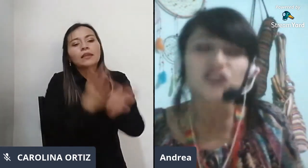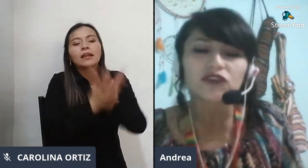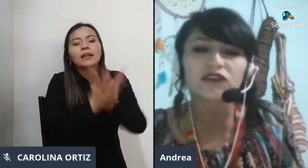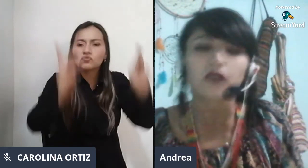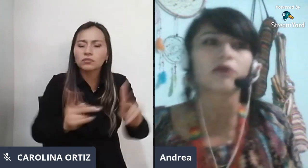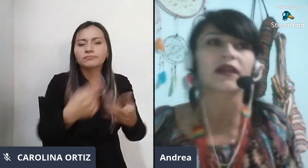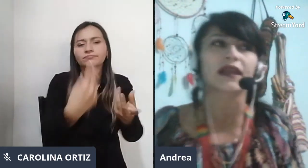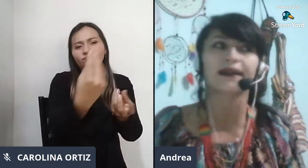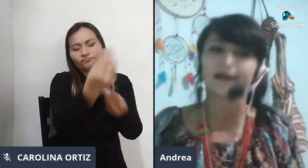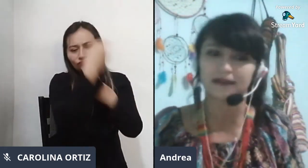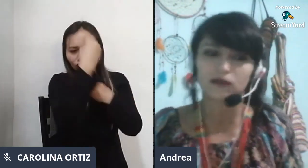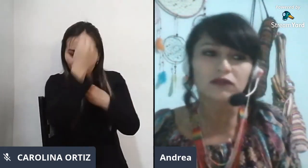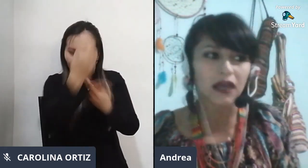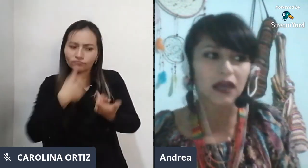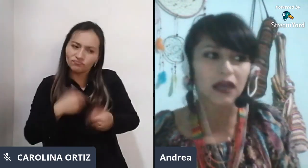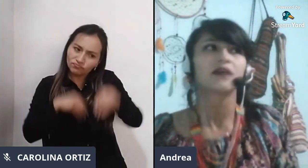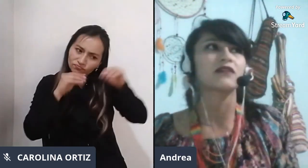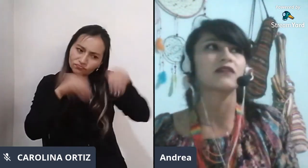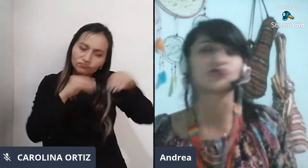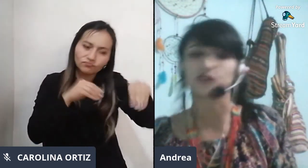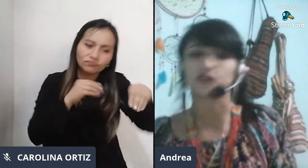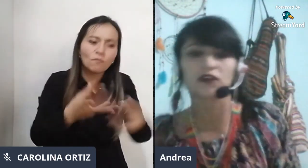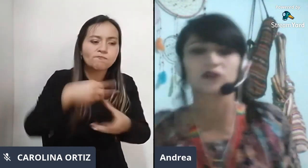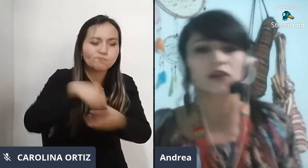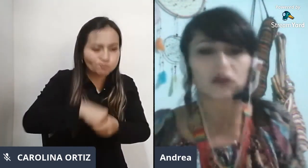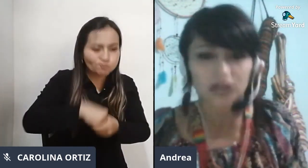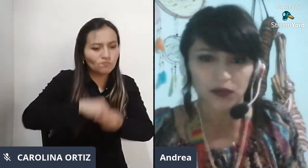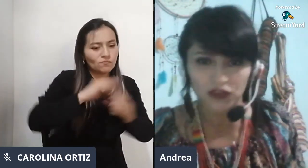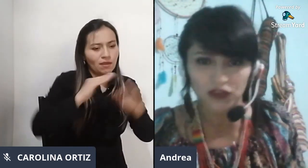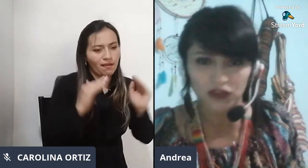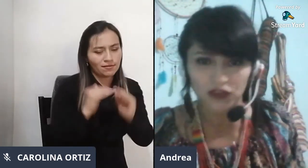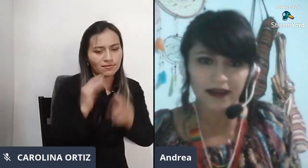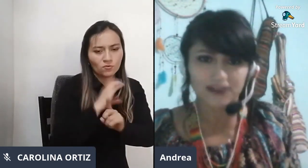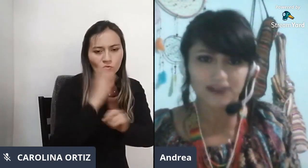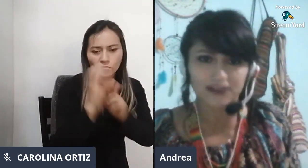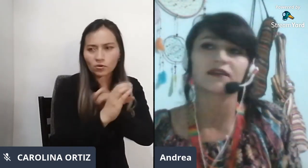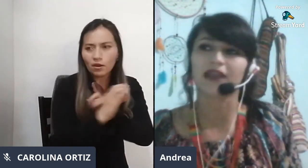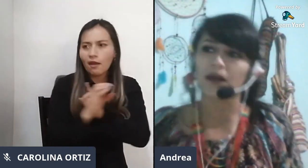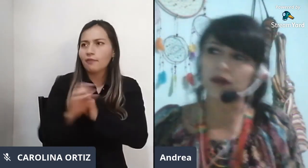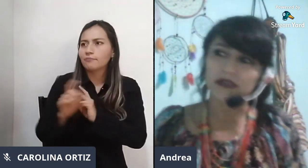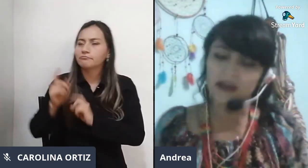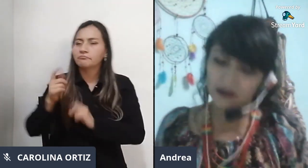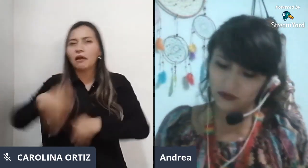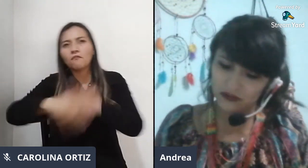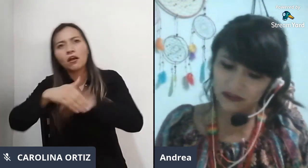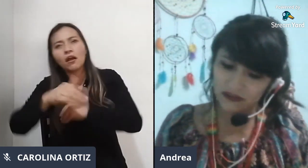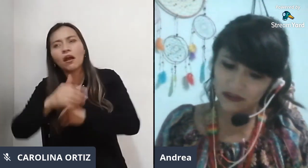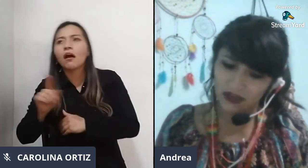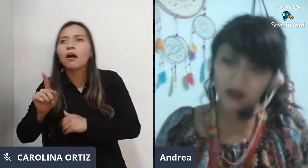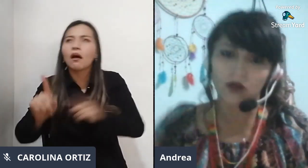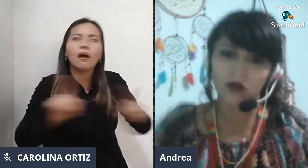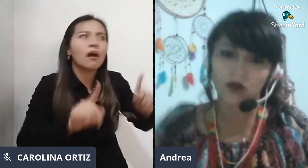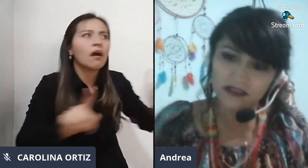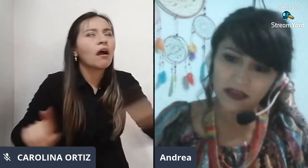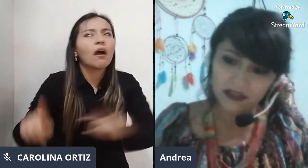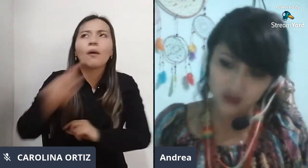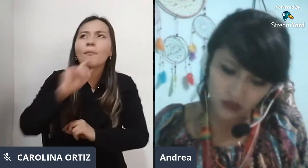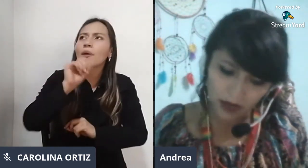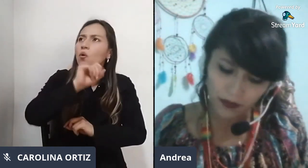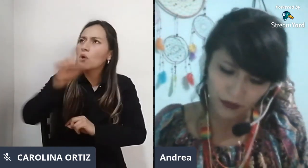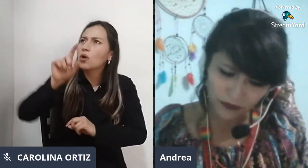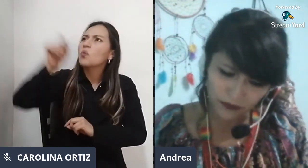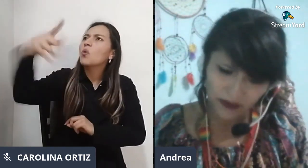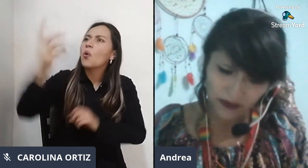cultural, de los chicos que nos encontramos en la calle, de la mamita que nos dice, ¿a cómo tiene esa lechuga, profe? Cuando